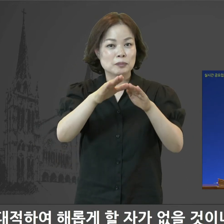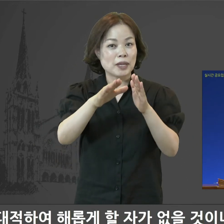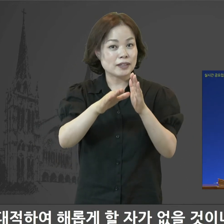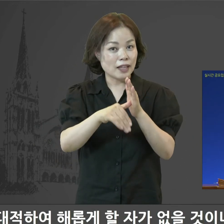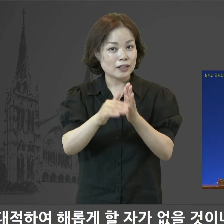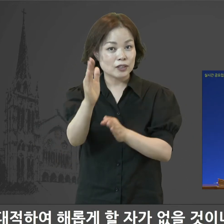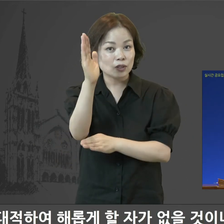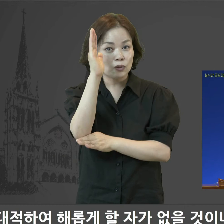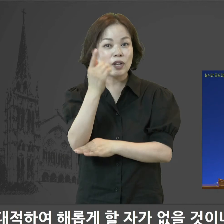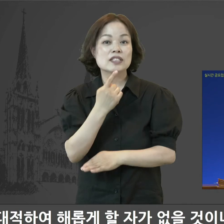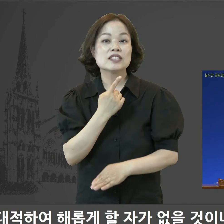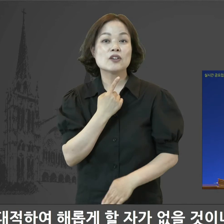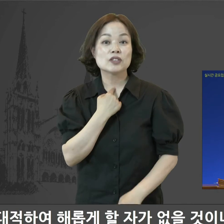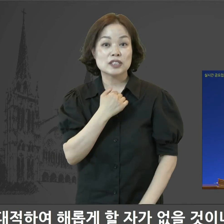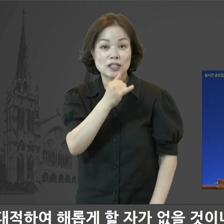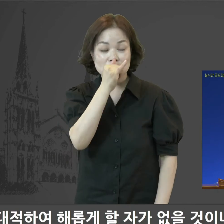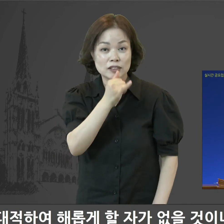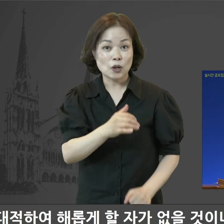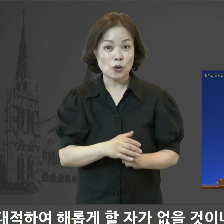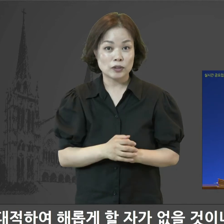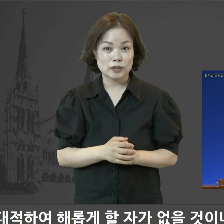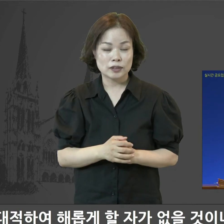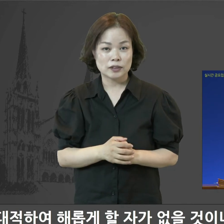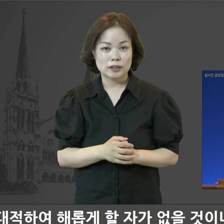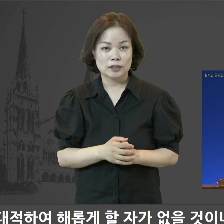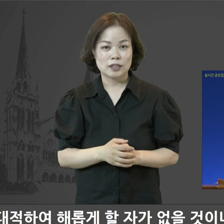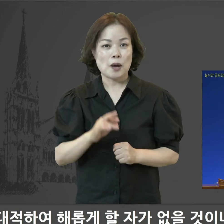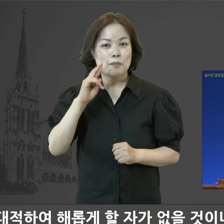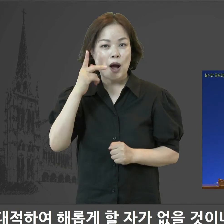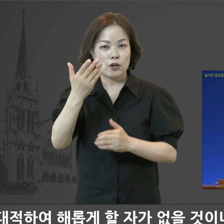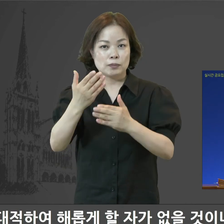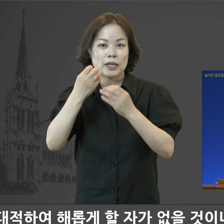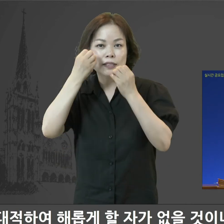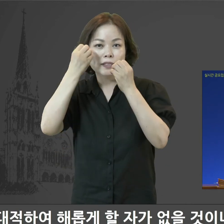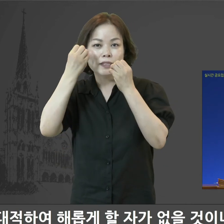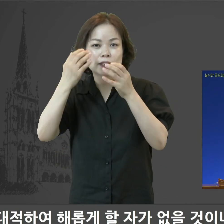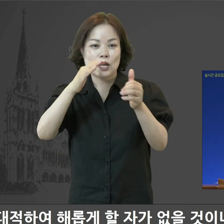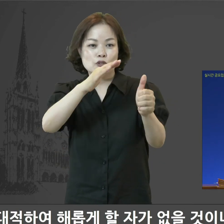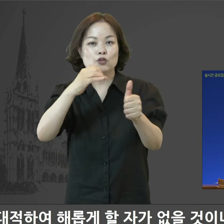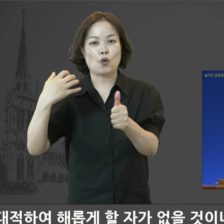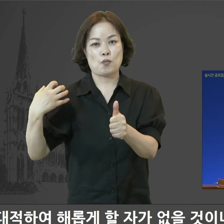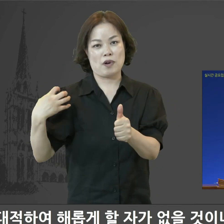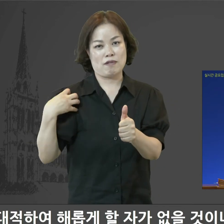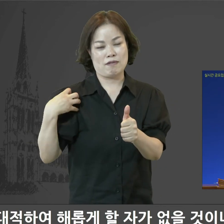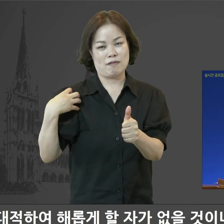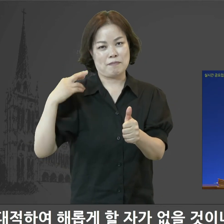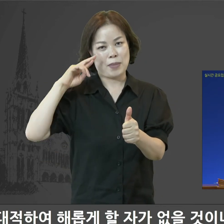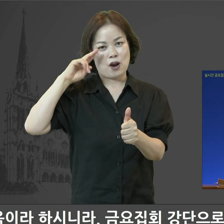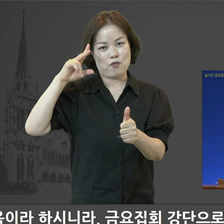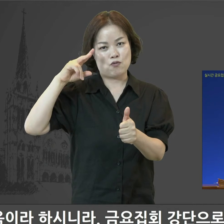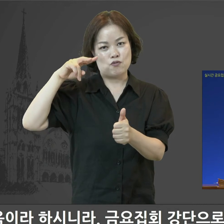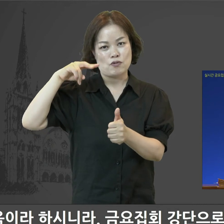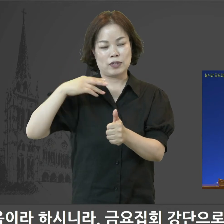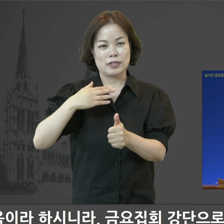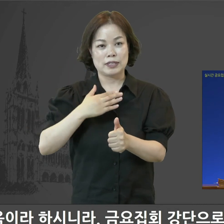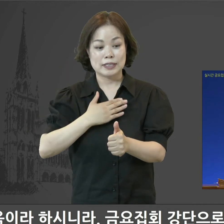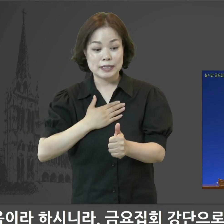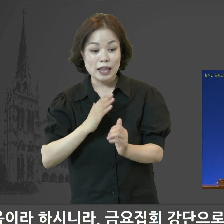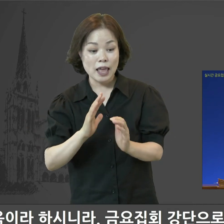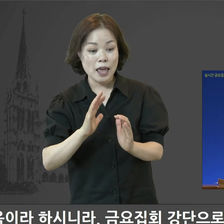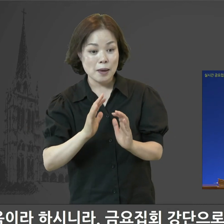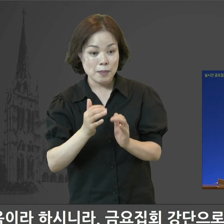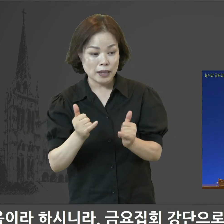통해서 말씀드리면서 바울이 받은 새로운 소명이라고 말씀드렸습니다. 이 소명은 내